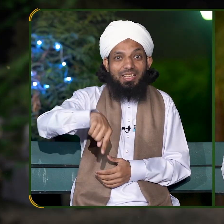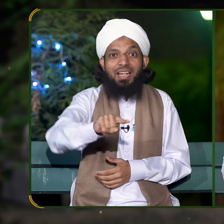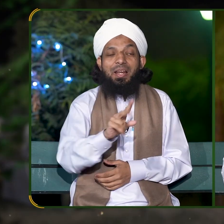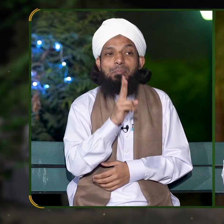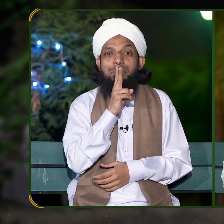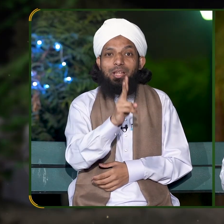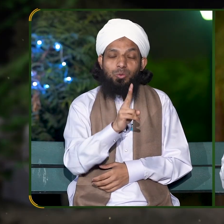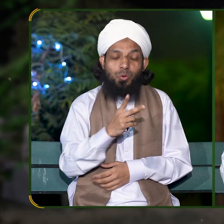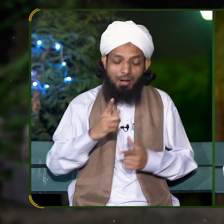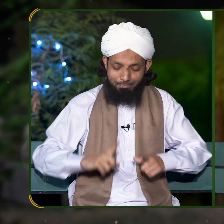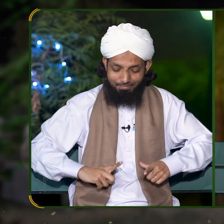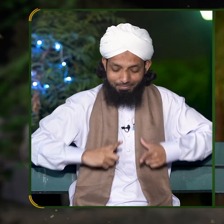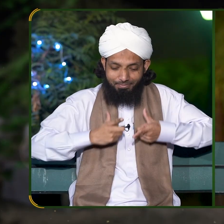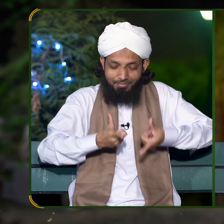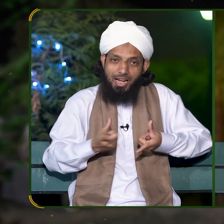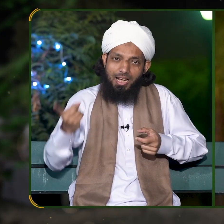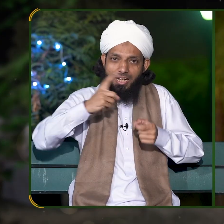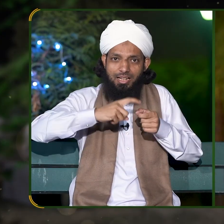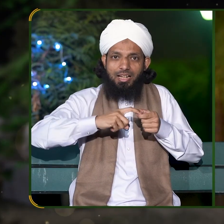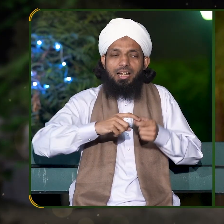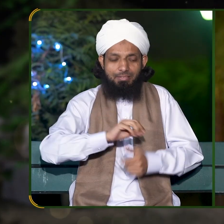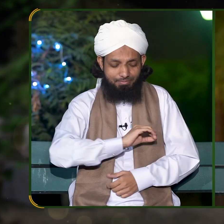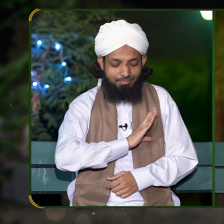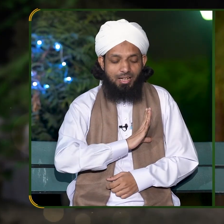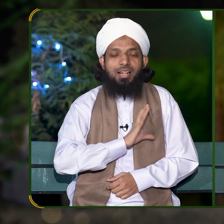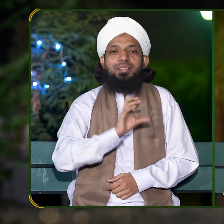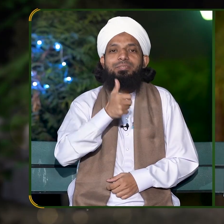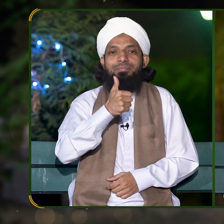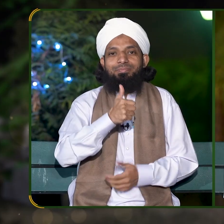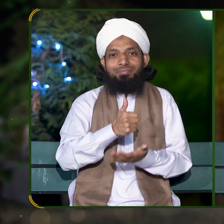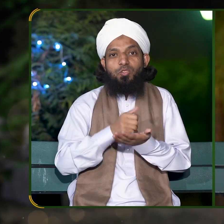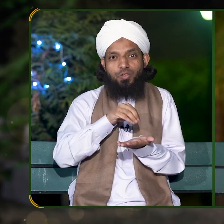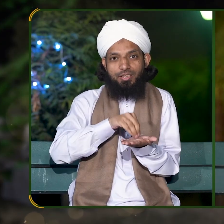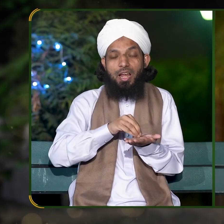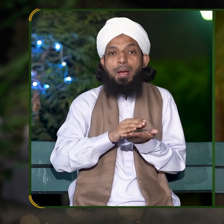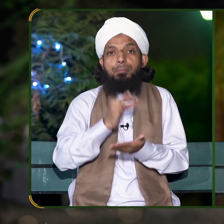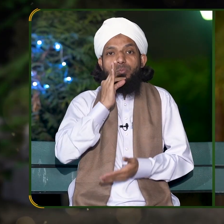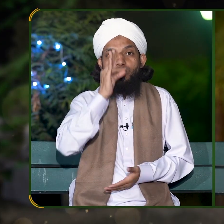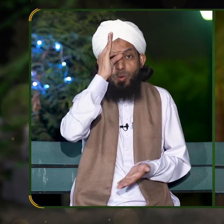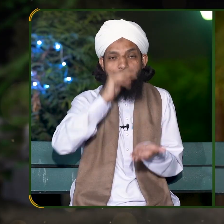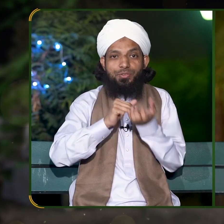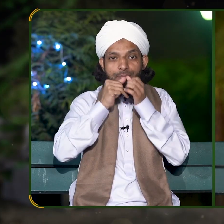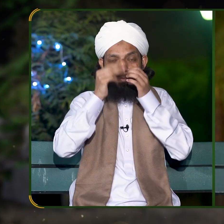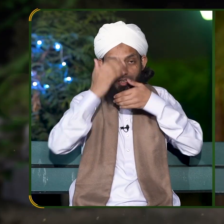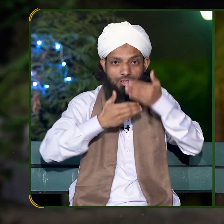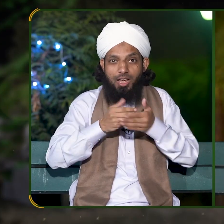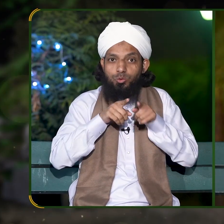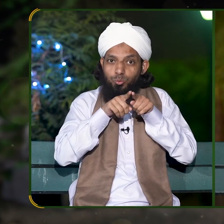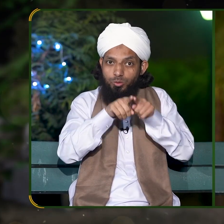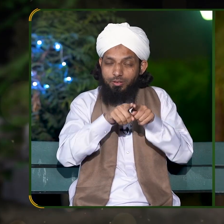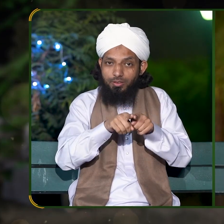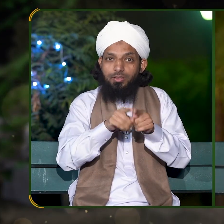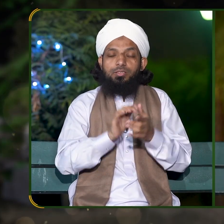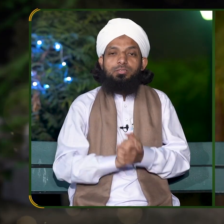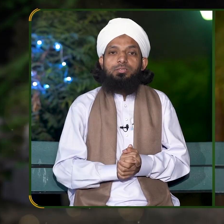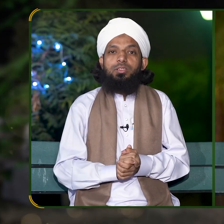کو اپنی ذات میں بھی لے کر آئیں تو پھر ہے نا، پیارے آقا علیہ الصلوۃ والسلام نے فرمایا من احب سنتی فقد